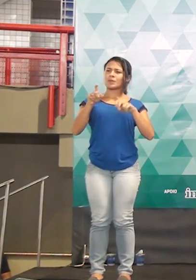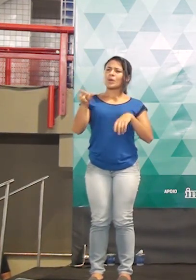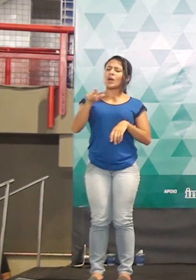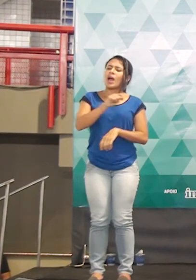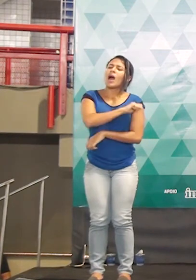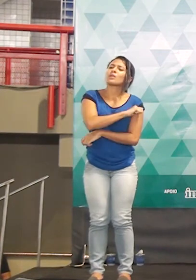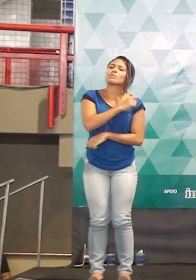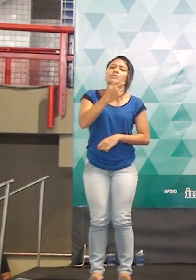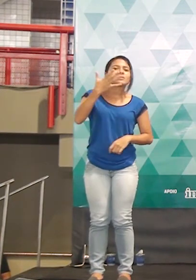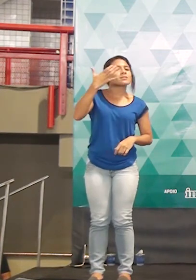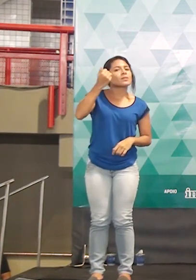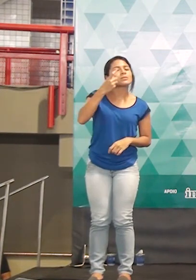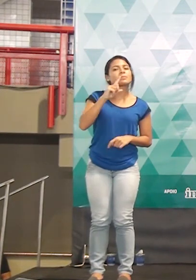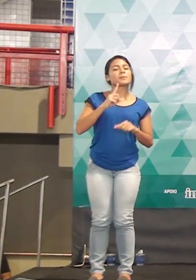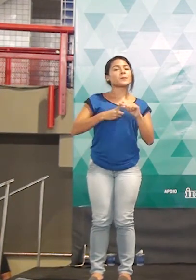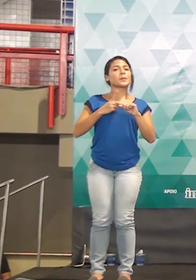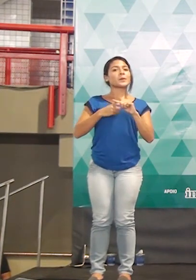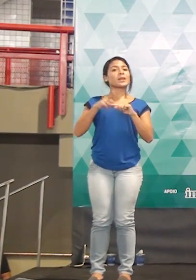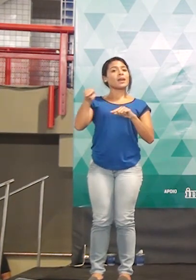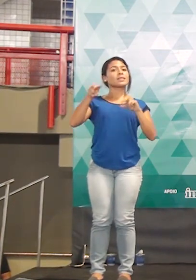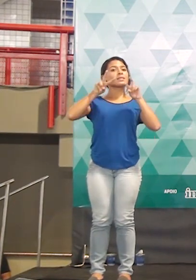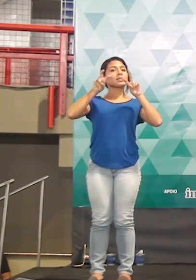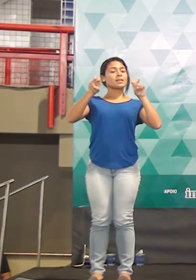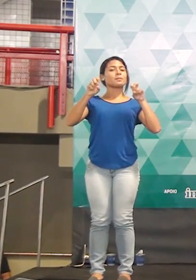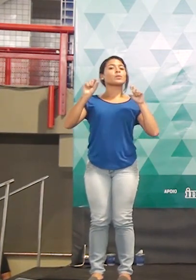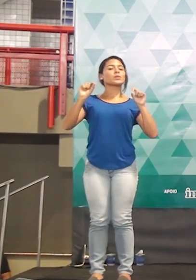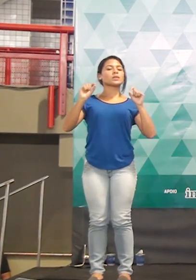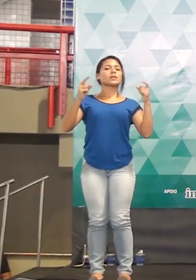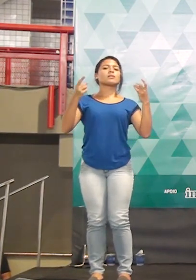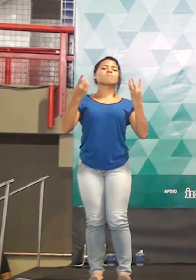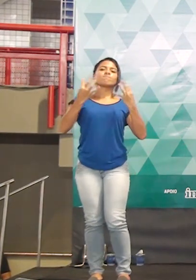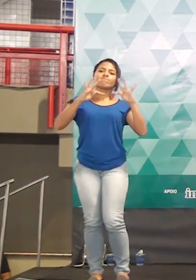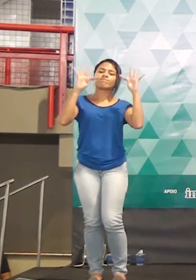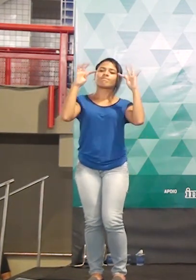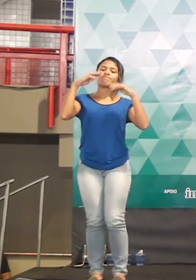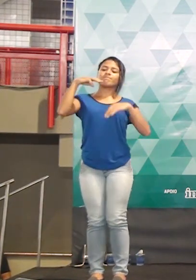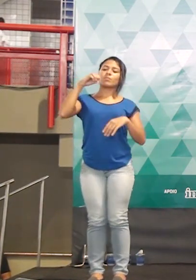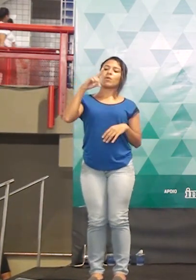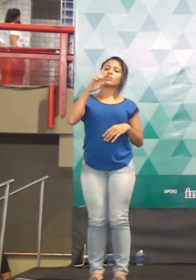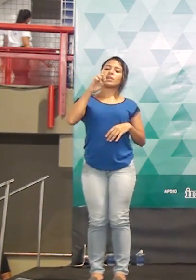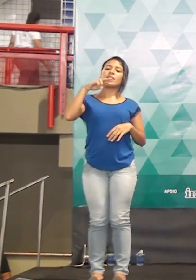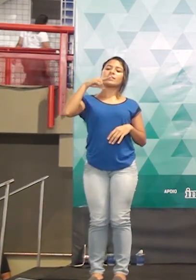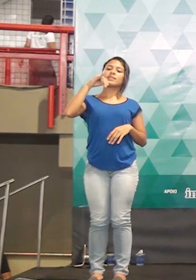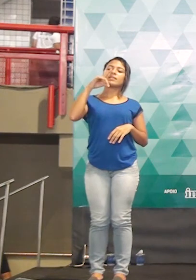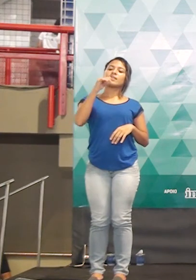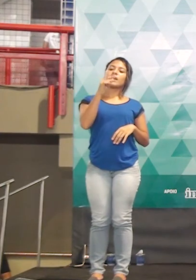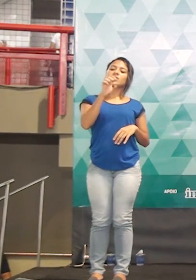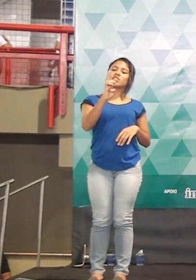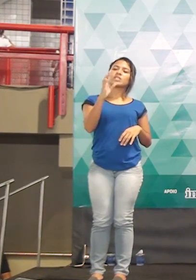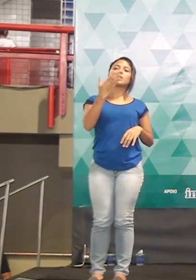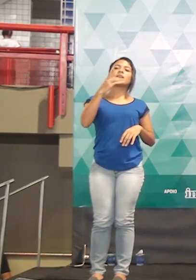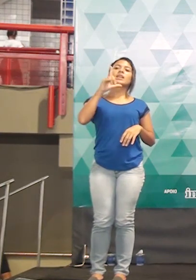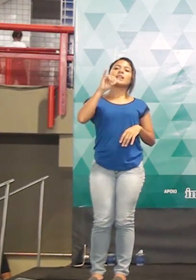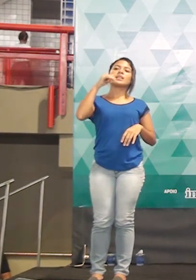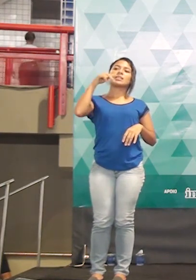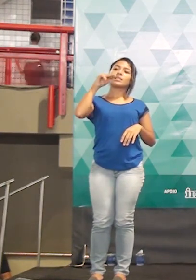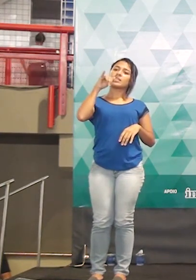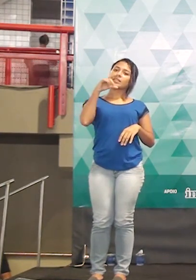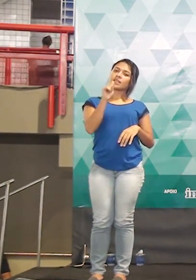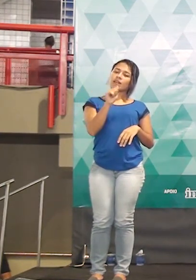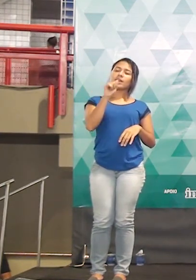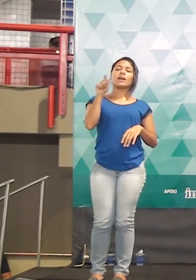porque só era esse tema, modernidade líquida. Certo? Essa é a expressão criada por